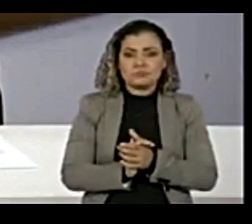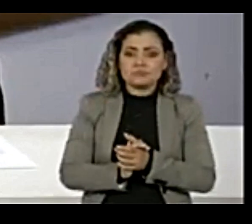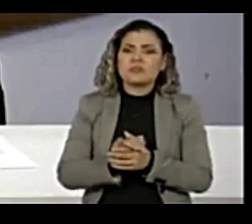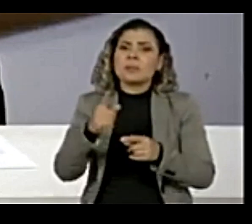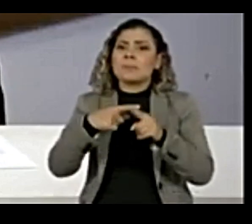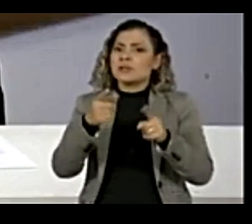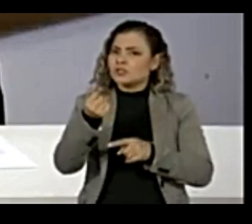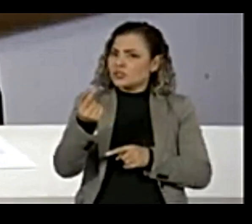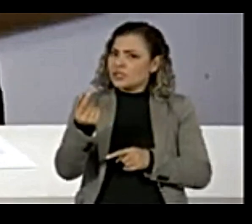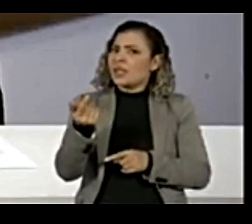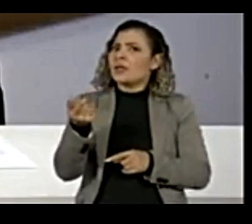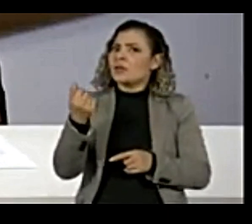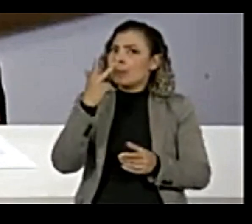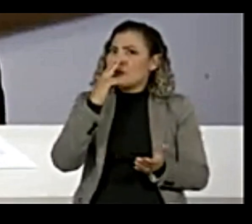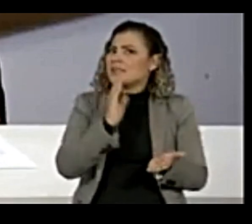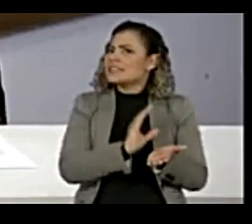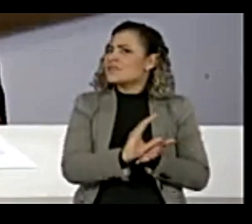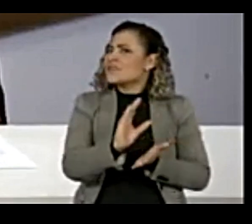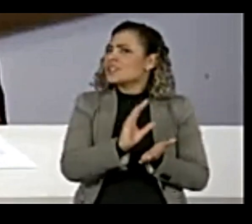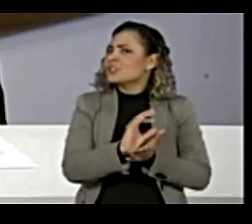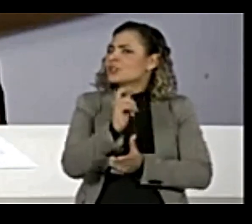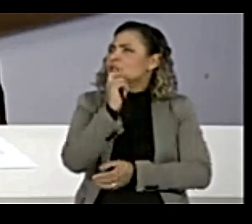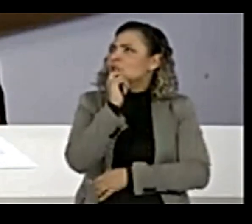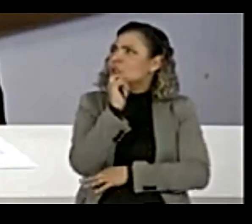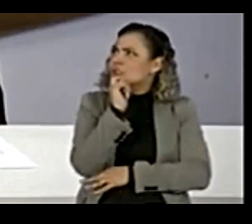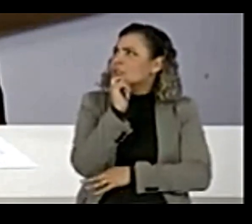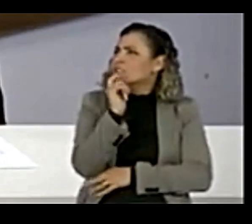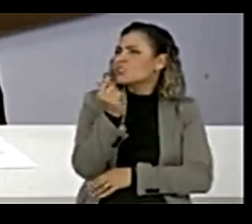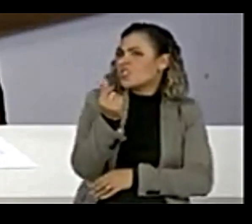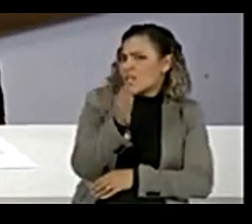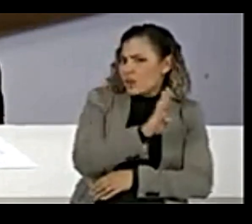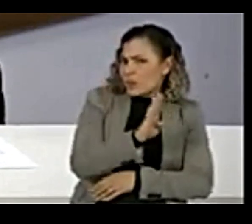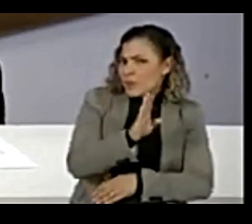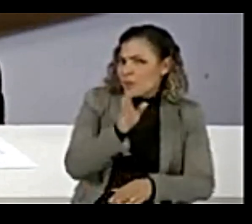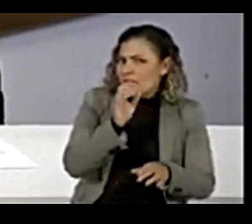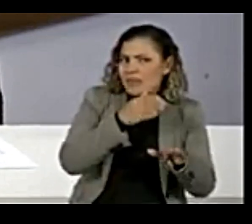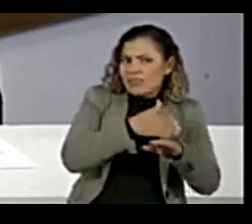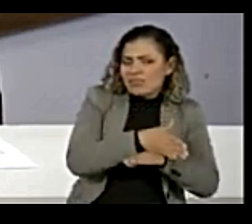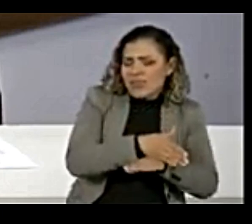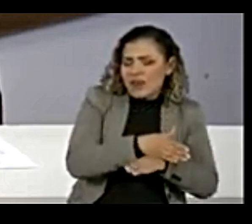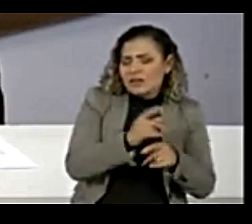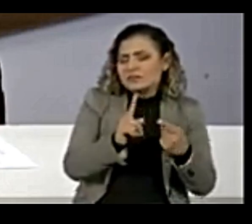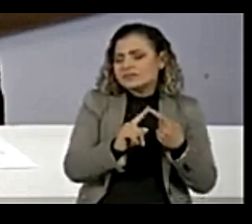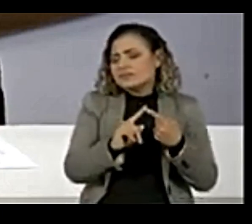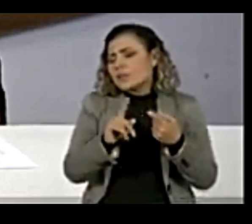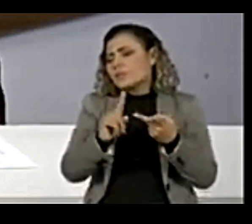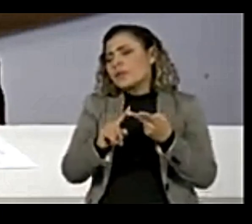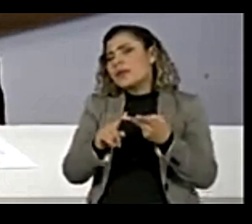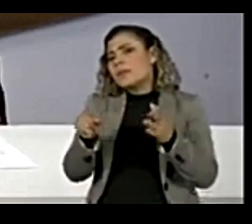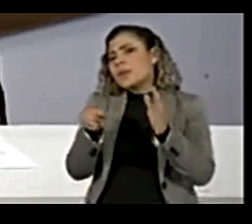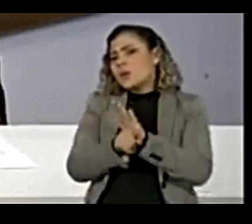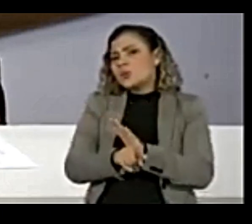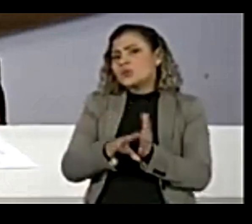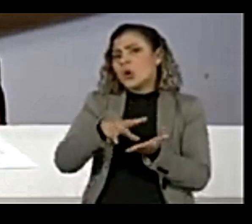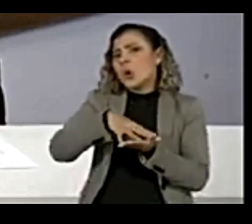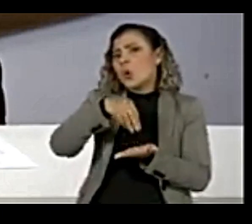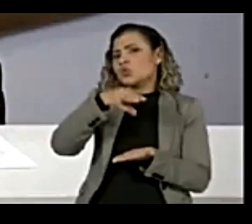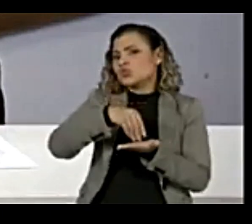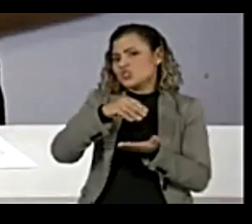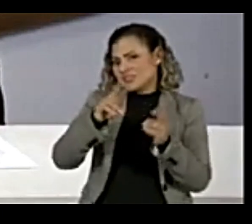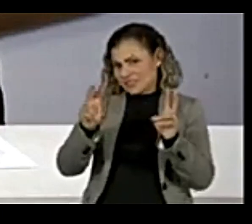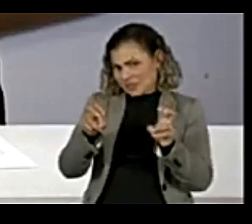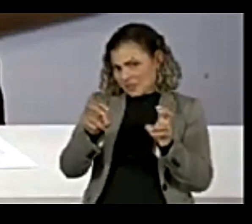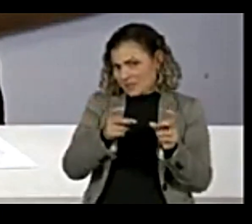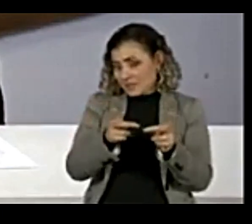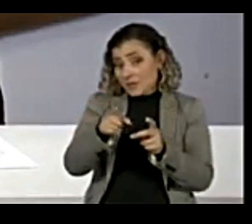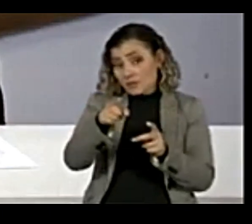dinheiro que você teria que investir, e voltando também para a pergunta do Edgar sobre a coxinha. Quando você se